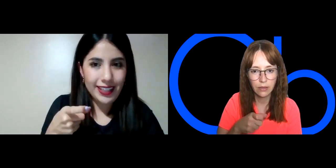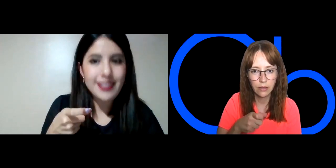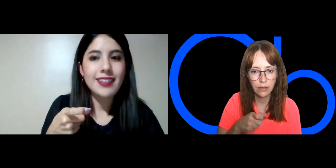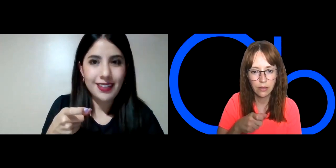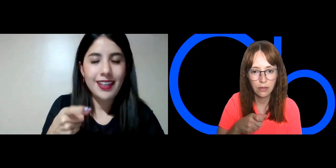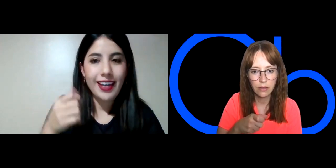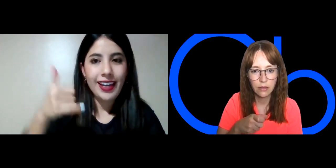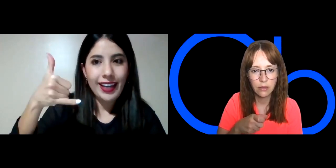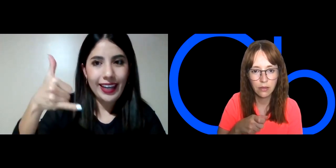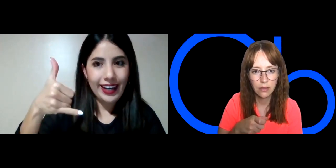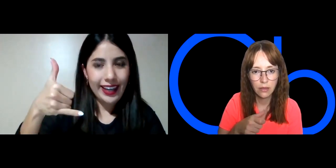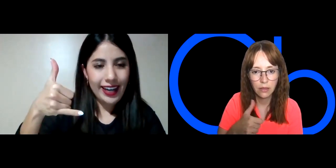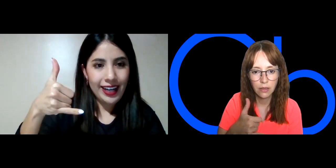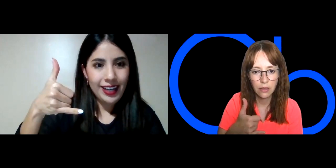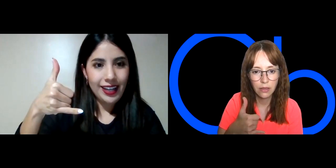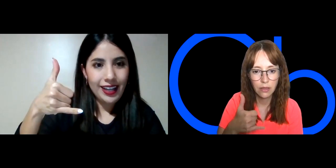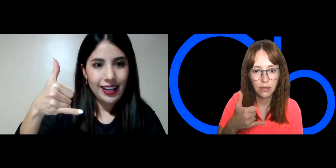Okay. X, Y,